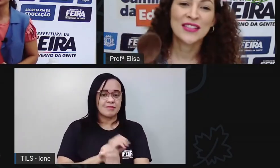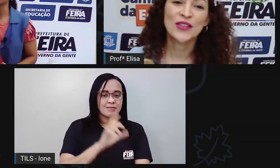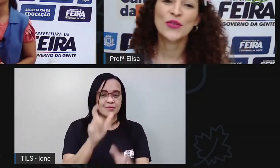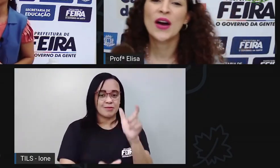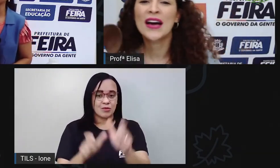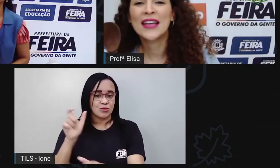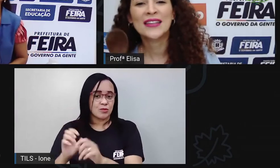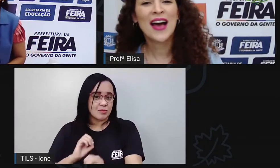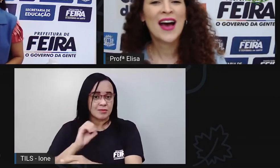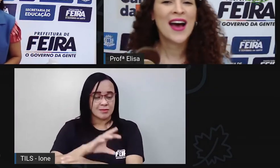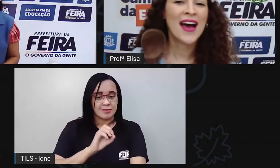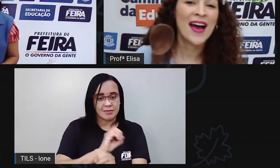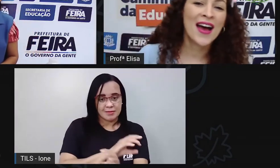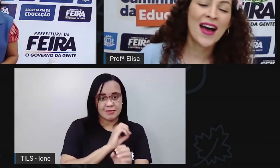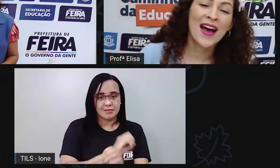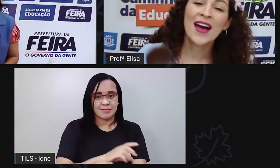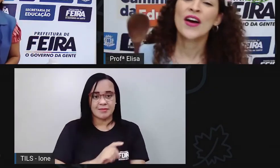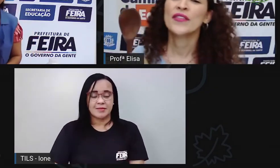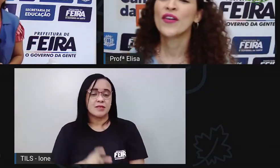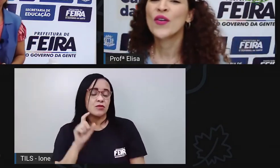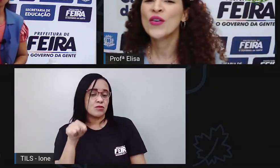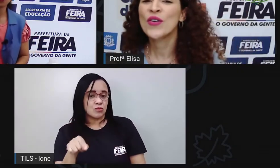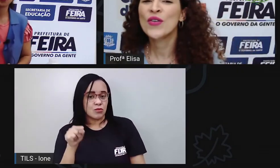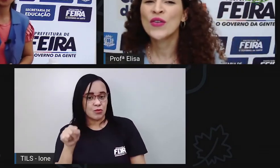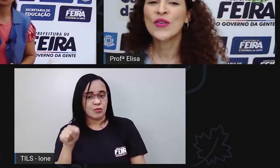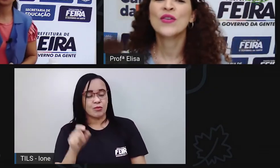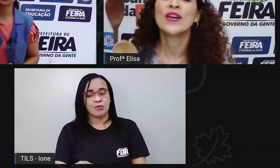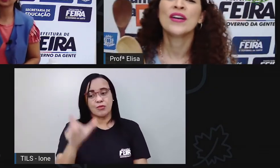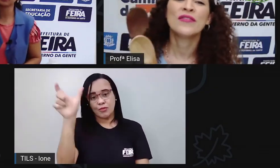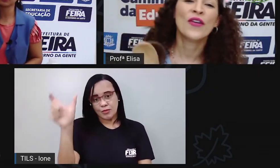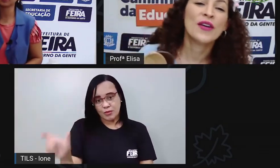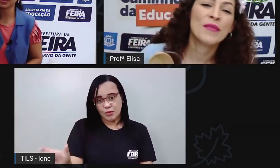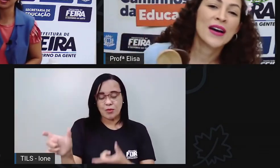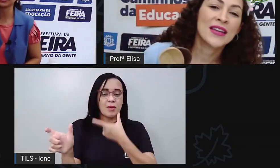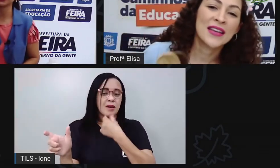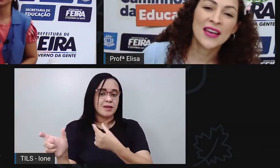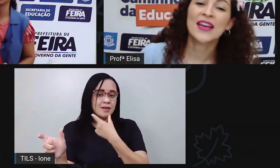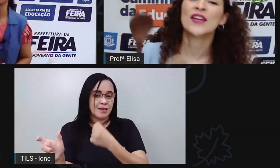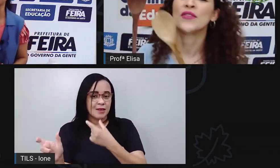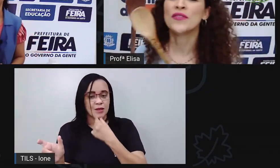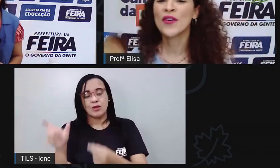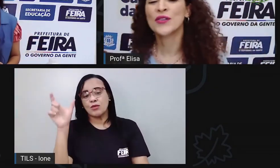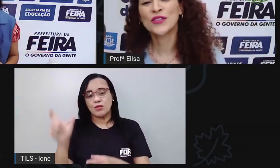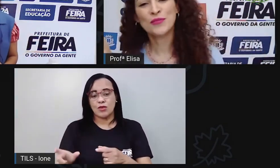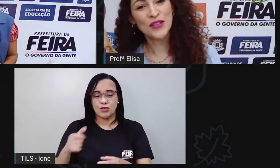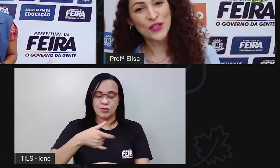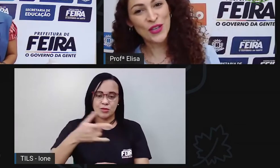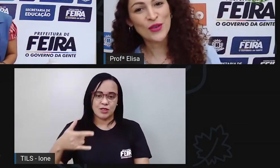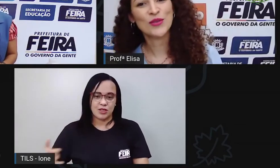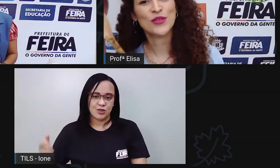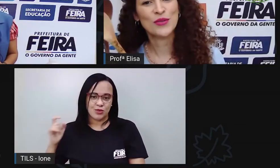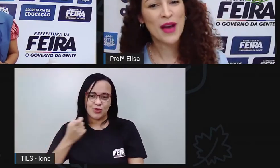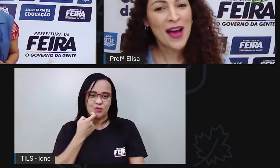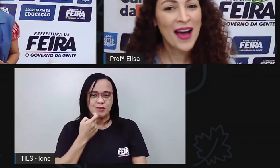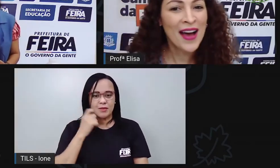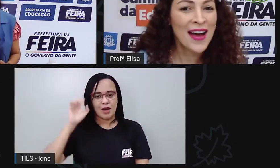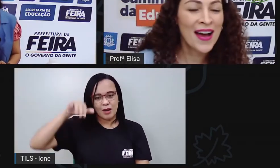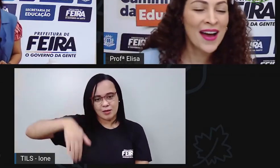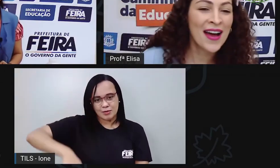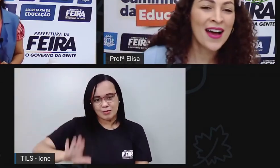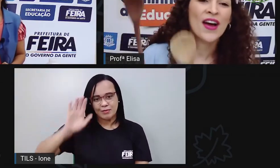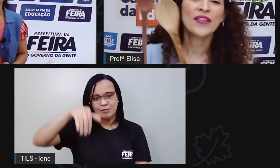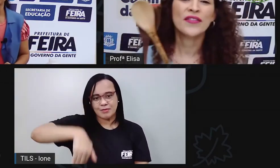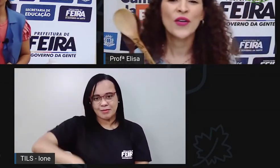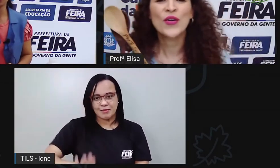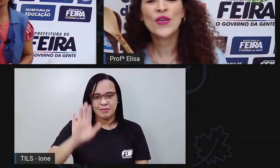te ensinou a nadar? Foi marinheiro, foram os peixinhos do